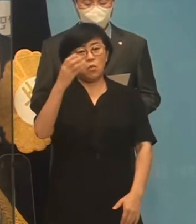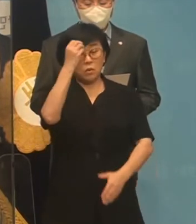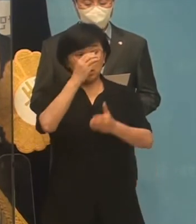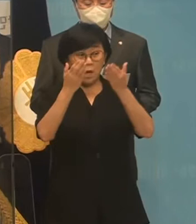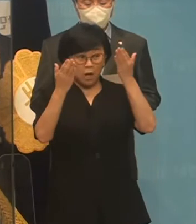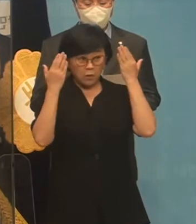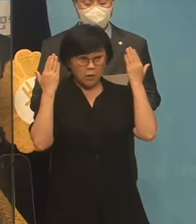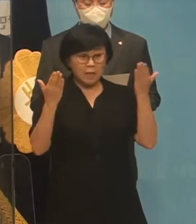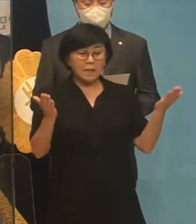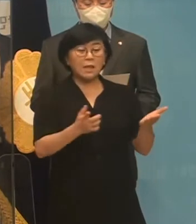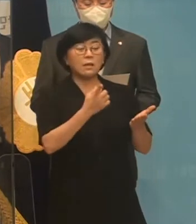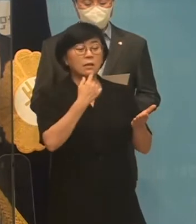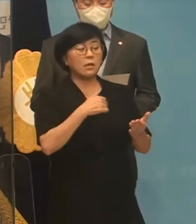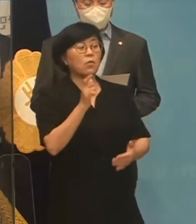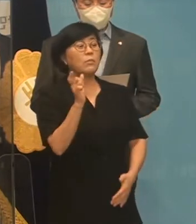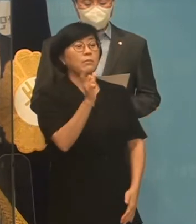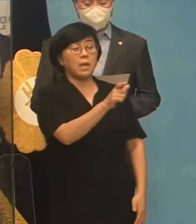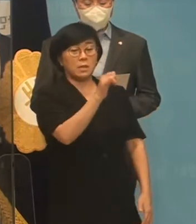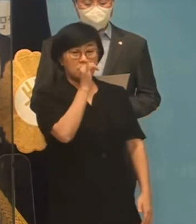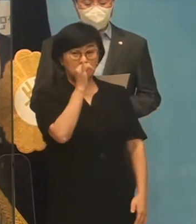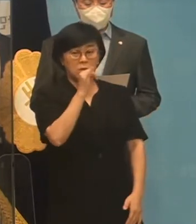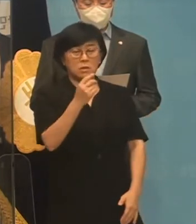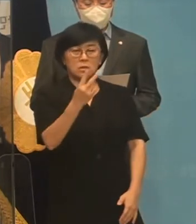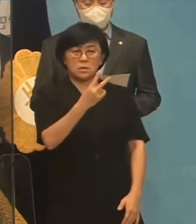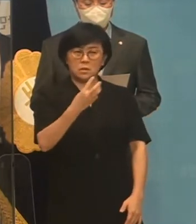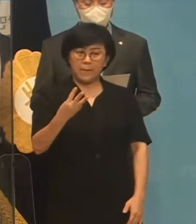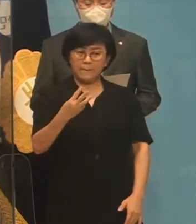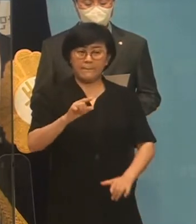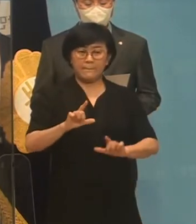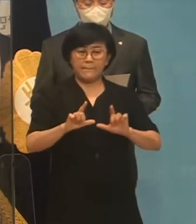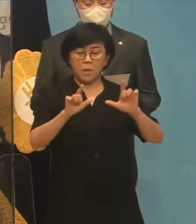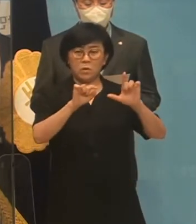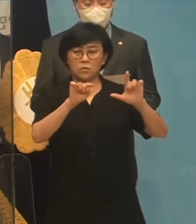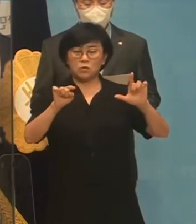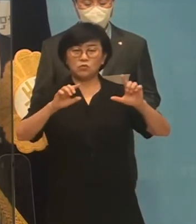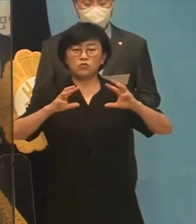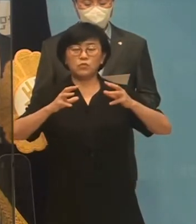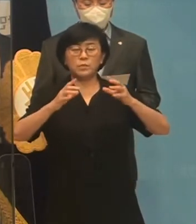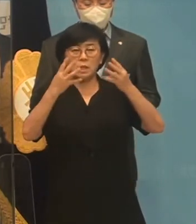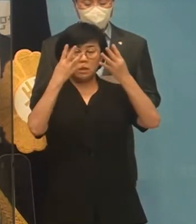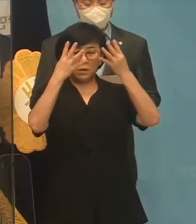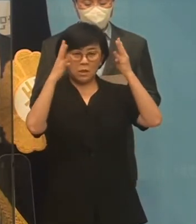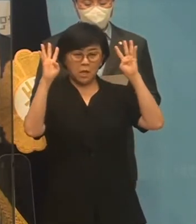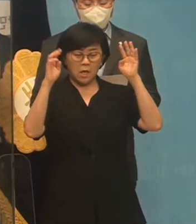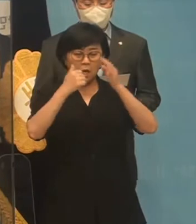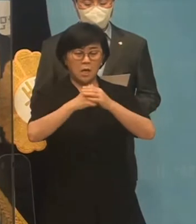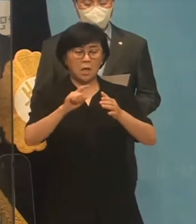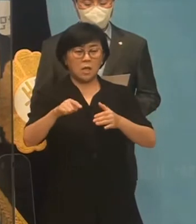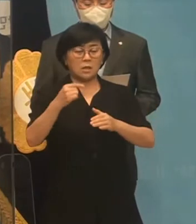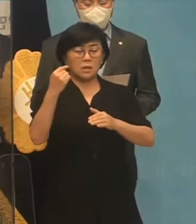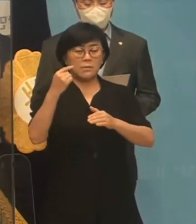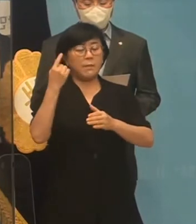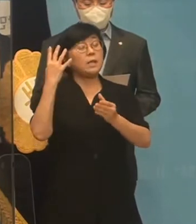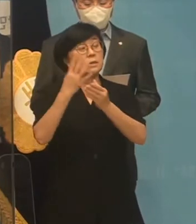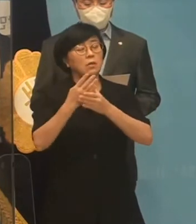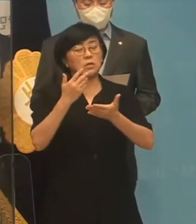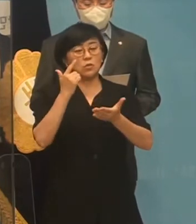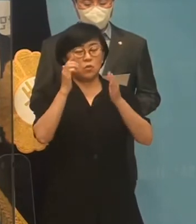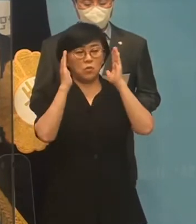김건희 씨는 기재했습니다. 2003년부터 국민대 테크노 디자인 대학원 박사 과정